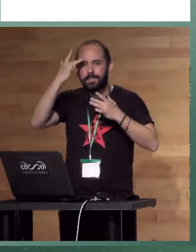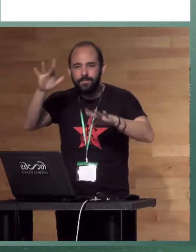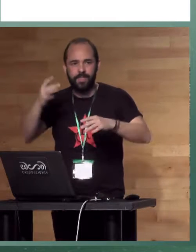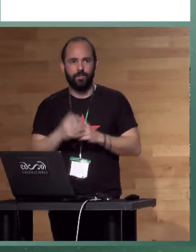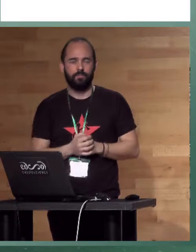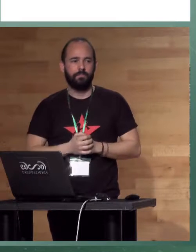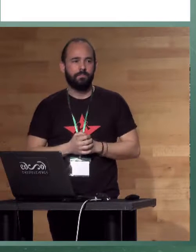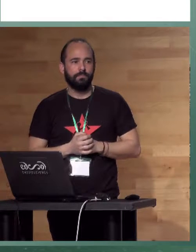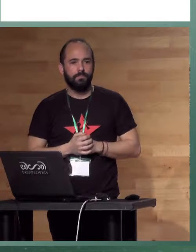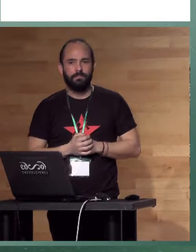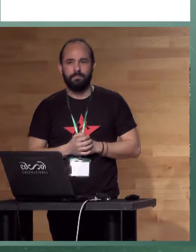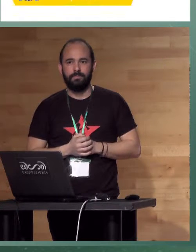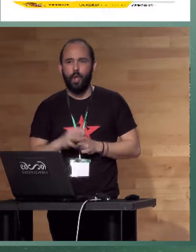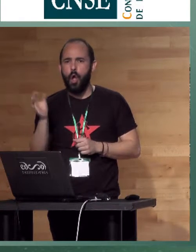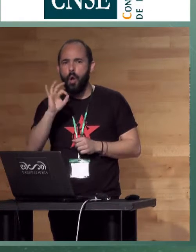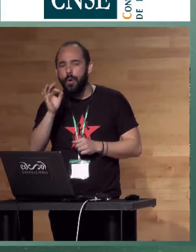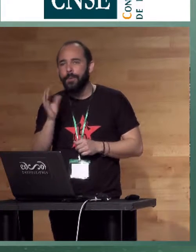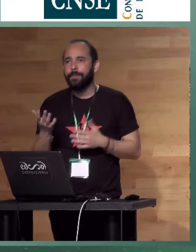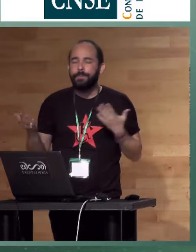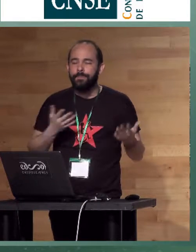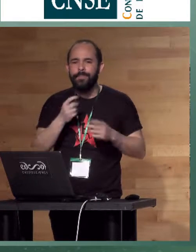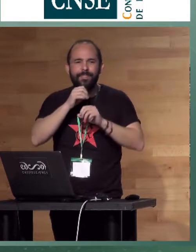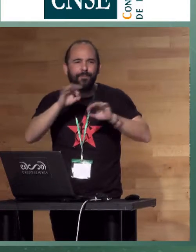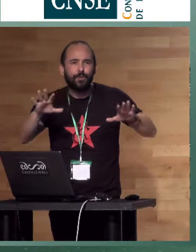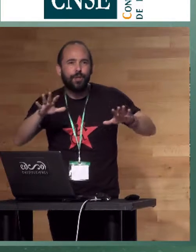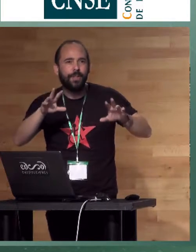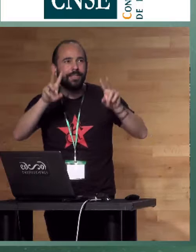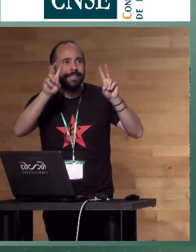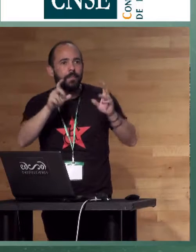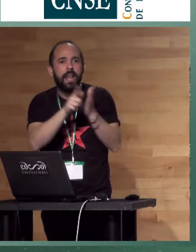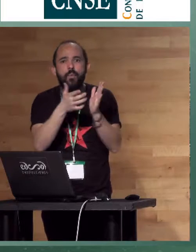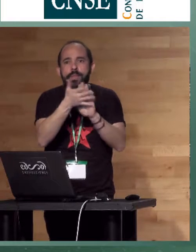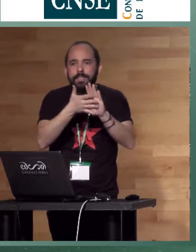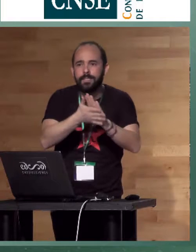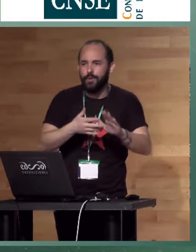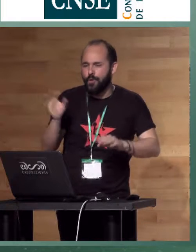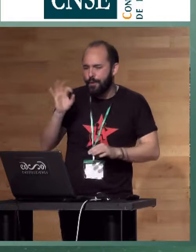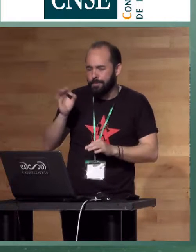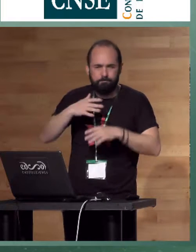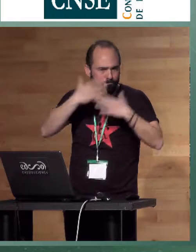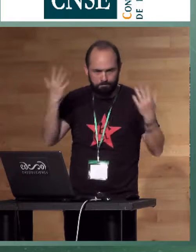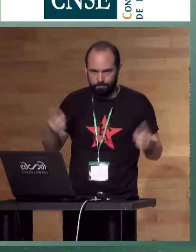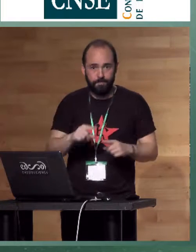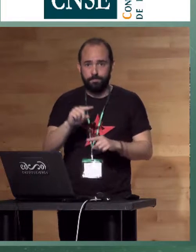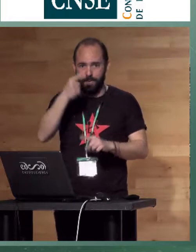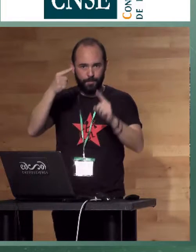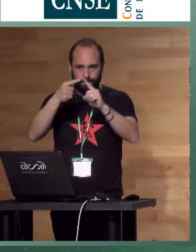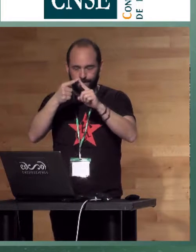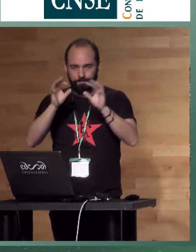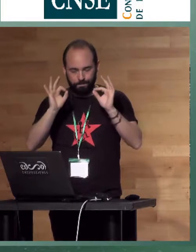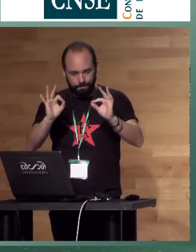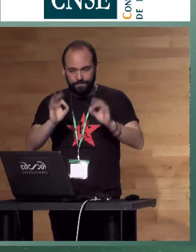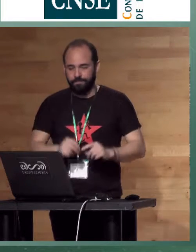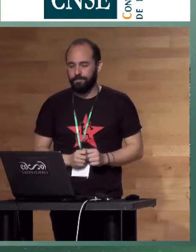Quiero contar una historia de sensibilización. O quiero difundir la lengua de signos,